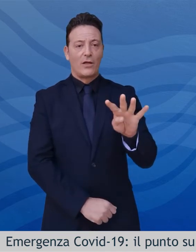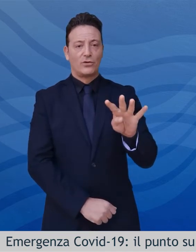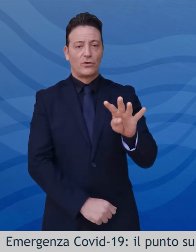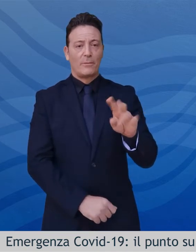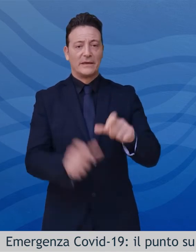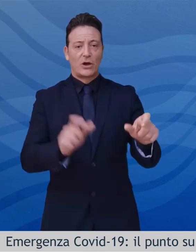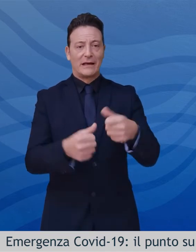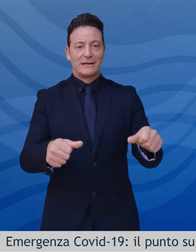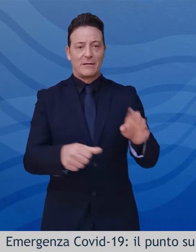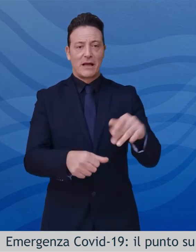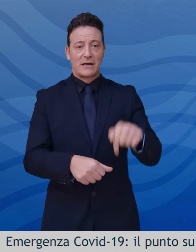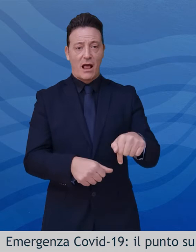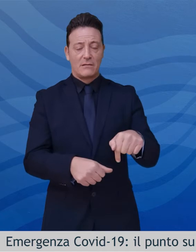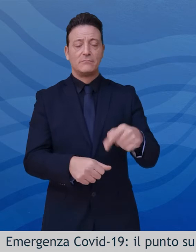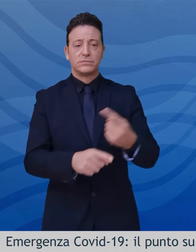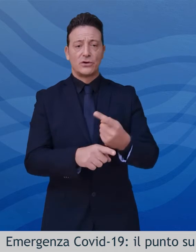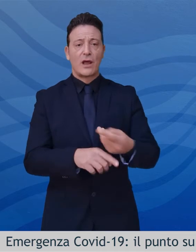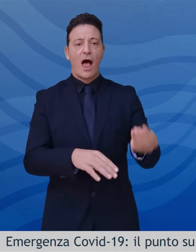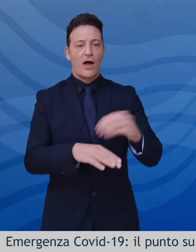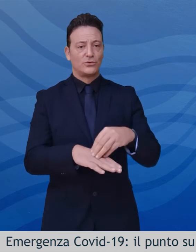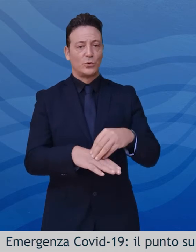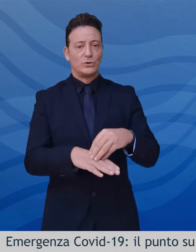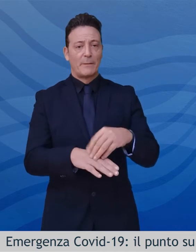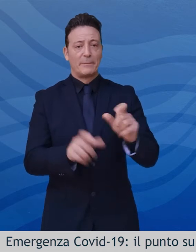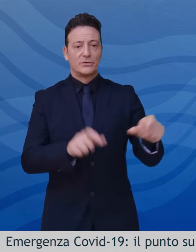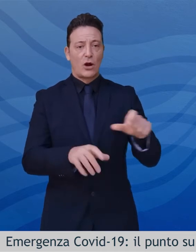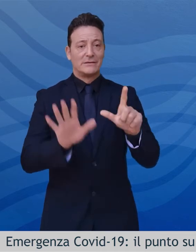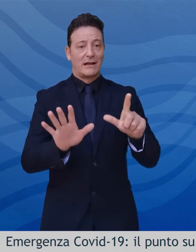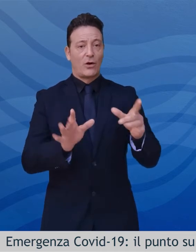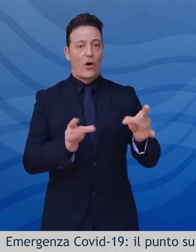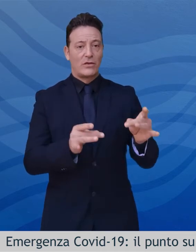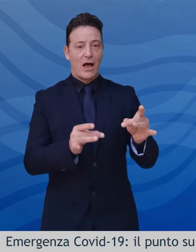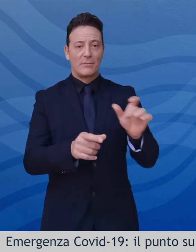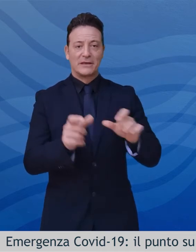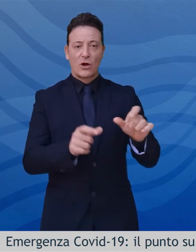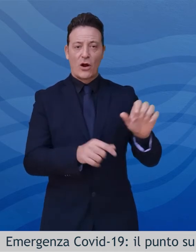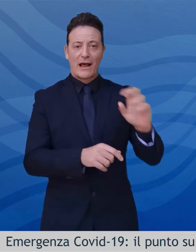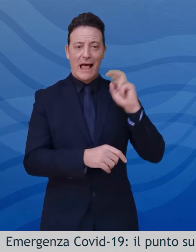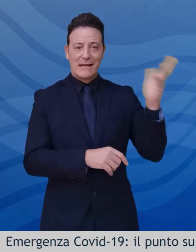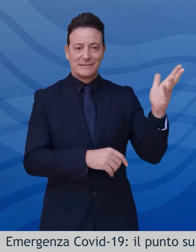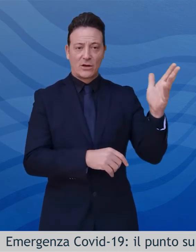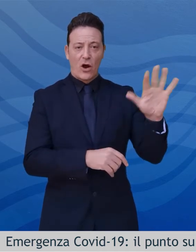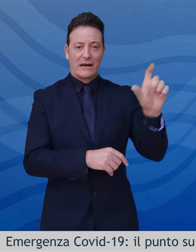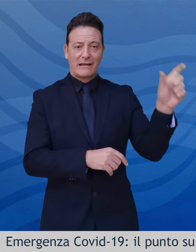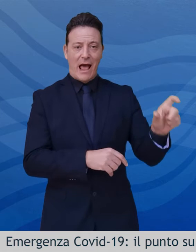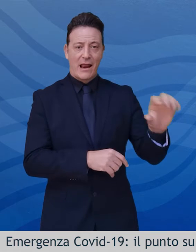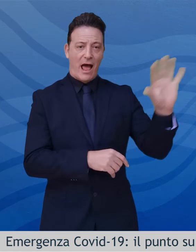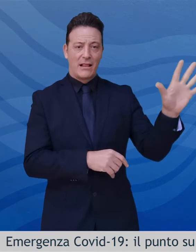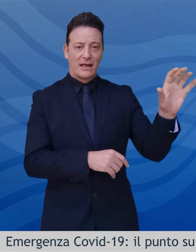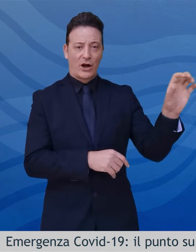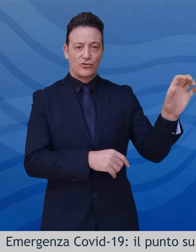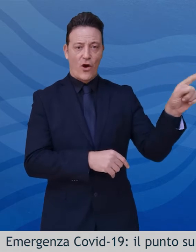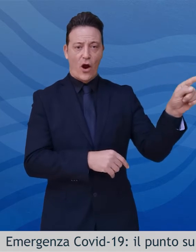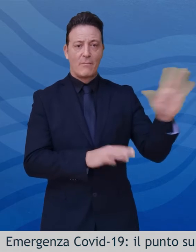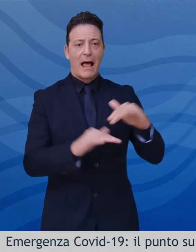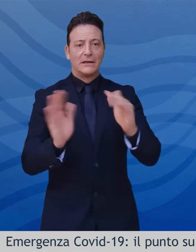residenti, alle quali è necessario sormarne 7 di residenti in Stato estero o di altre regioni italiane, ma in